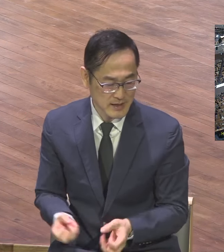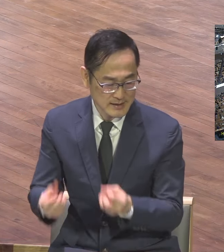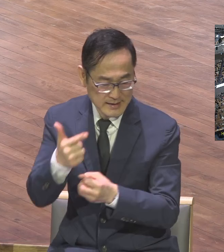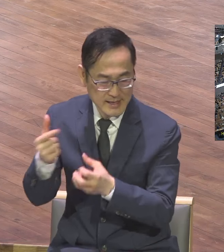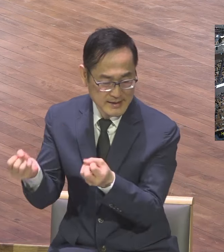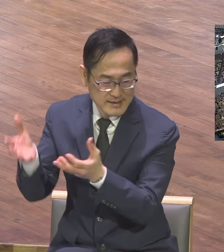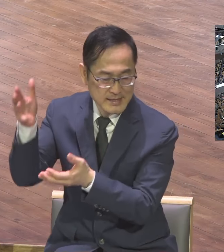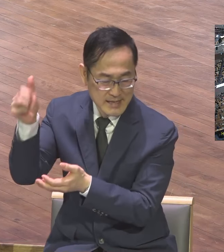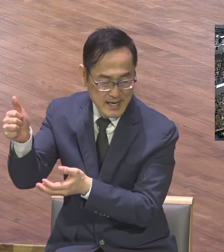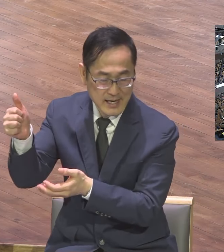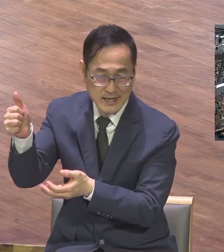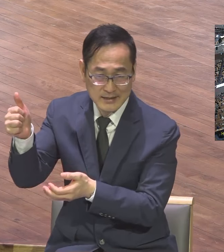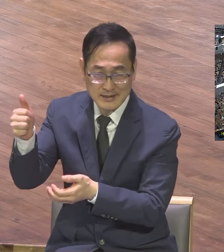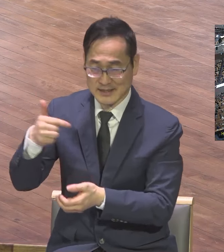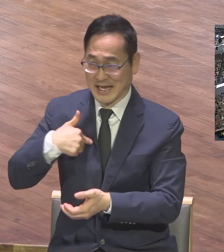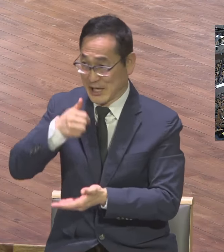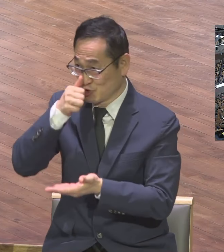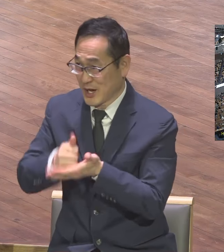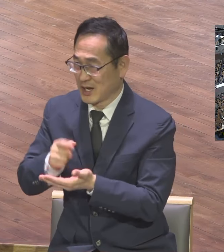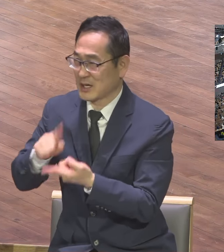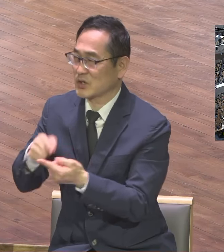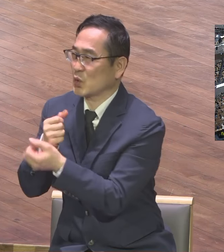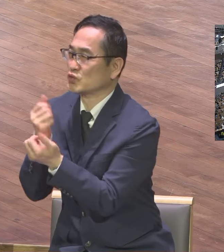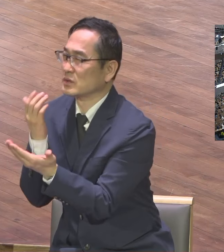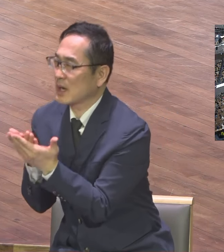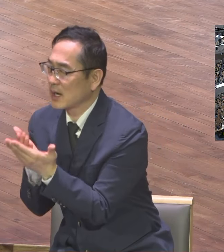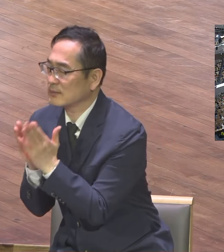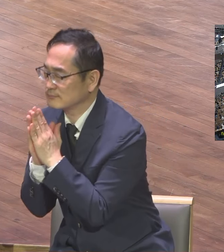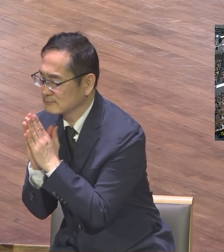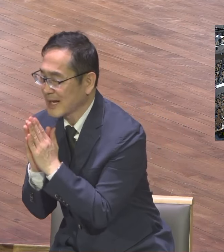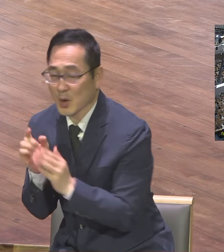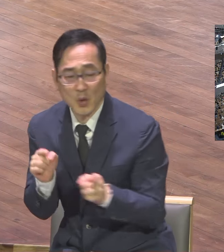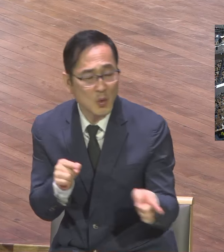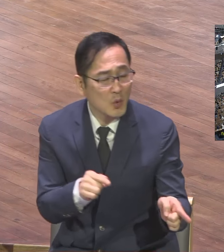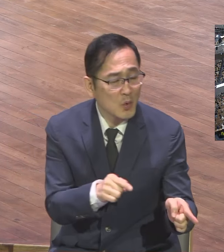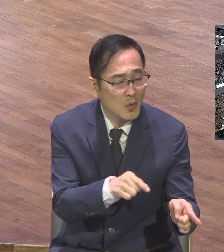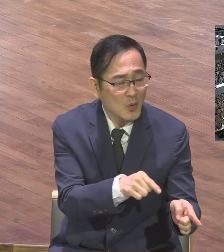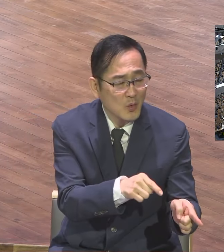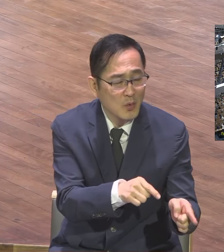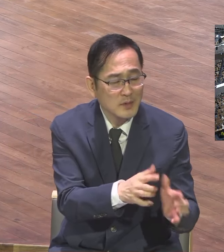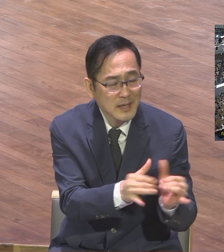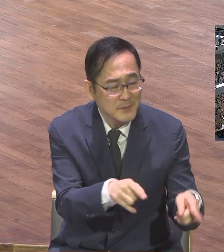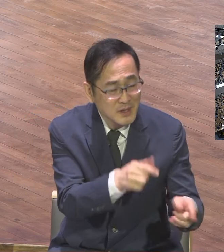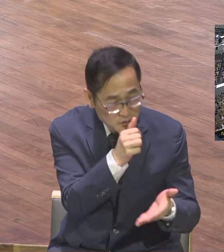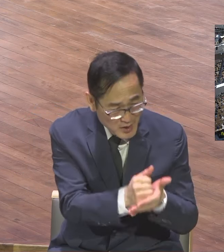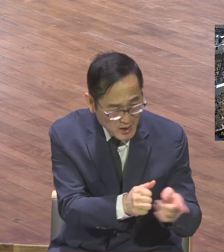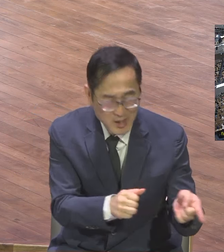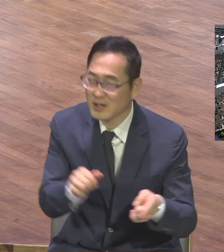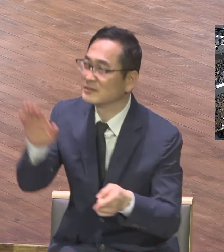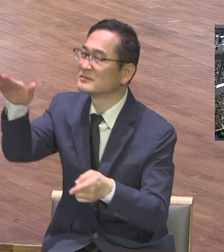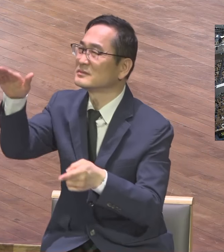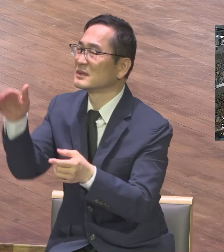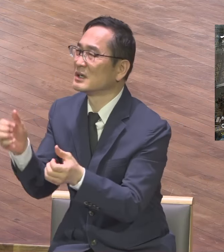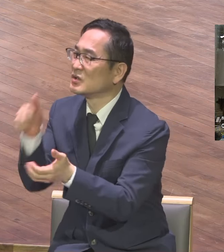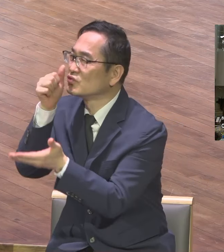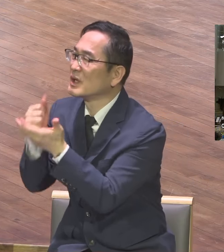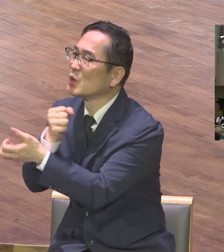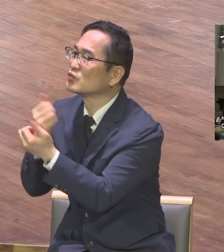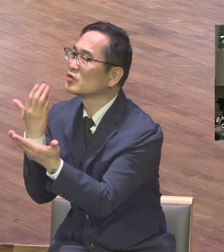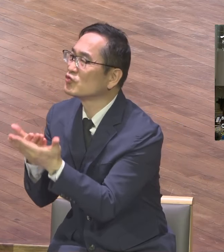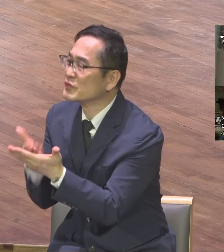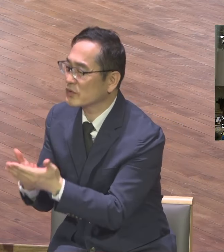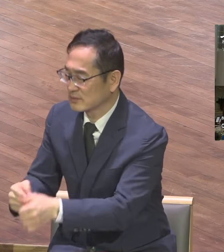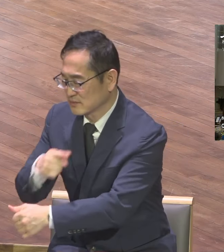위하고 다음에 백성죄를 위하여 날마다 제사를 전과 같이 할 필요 없으니 이는